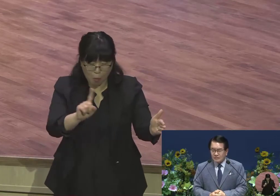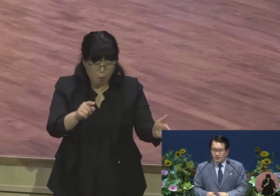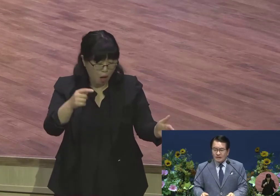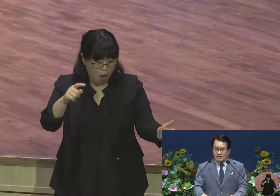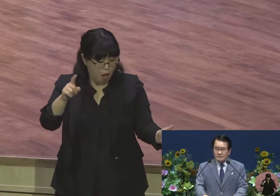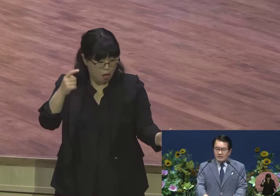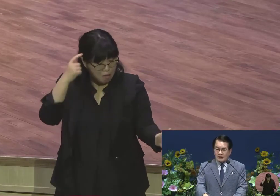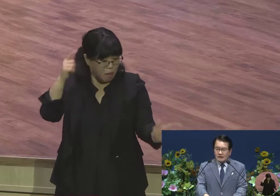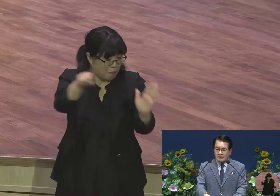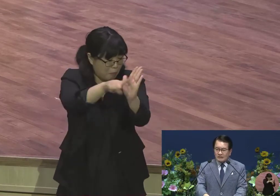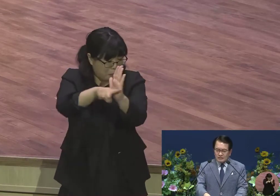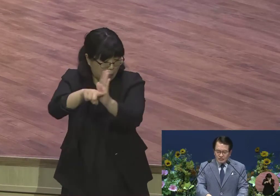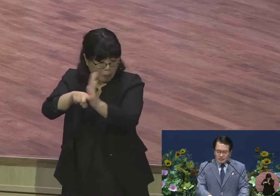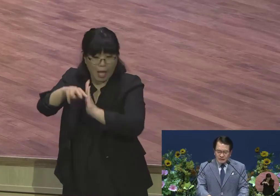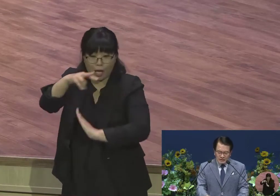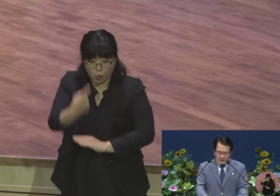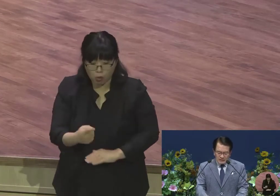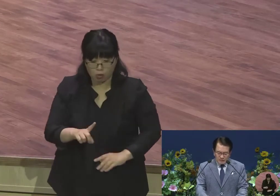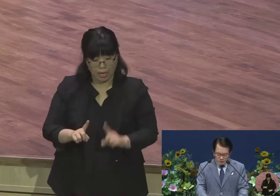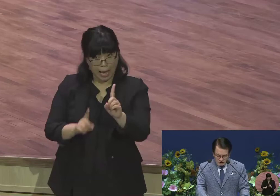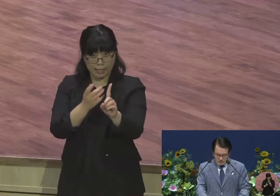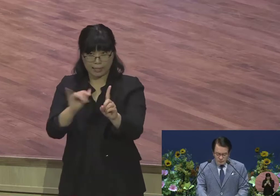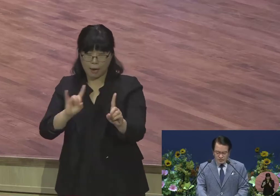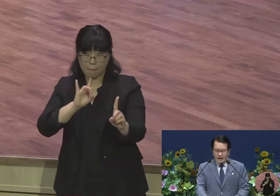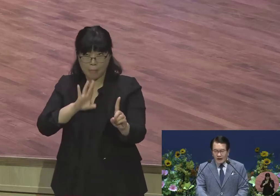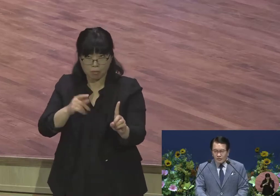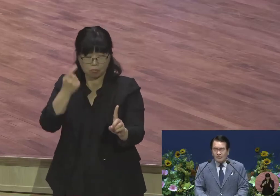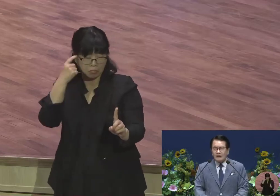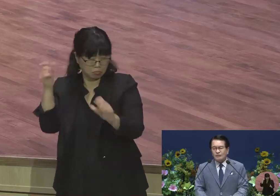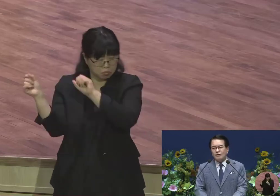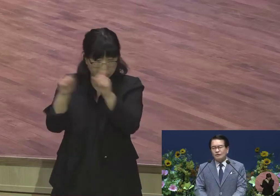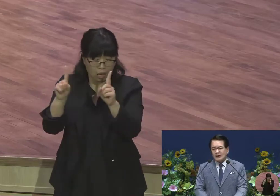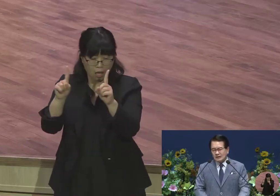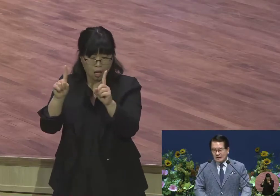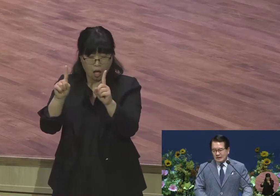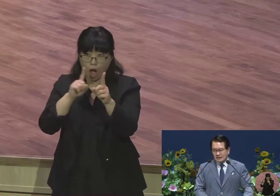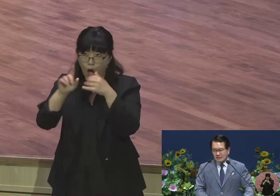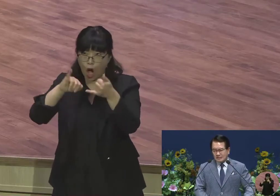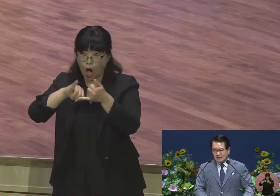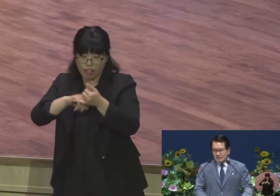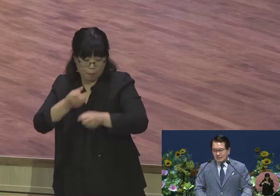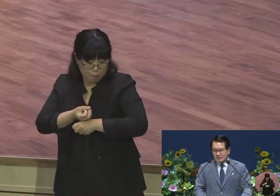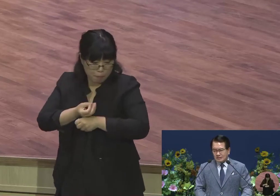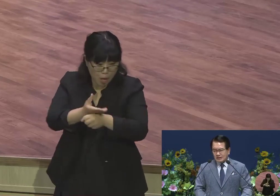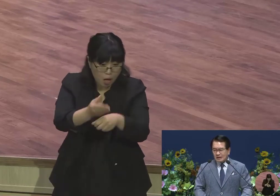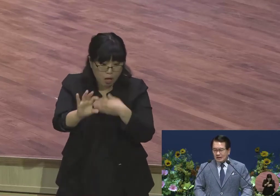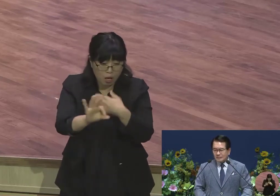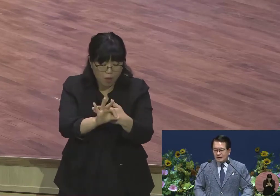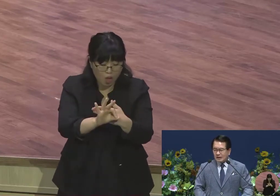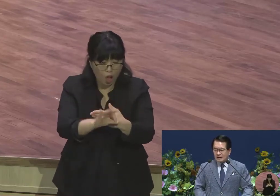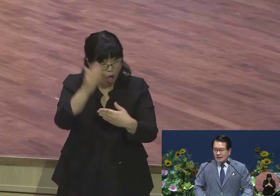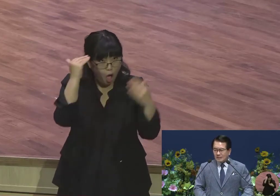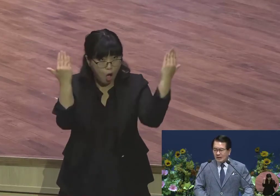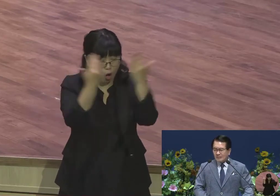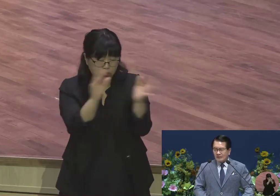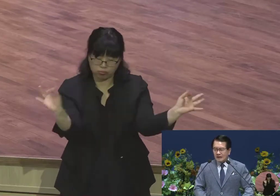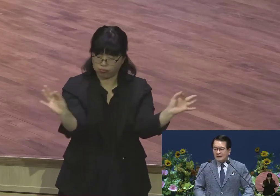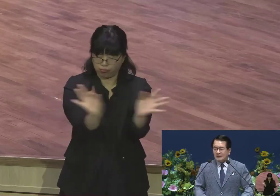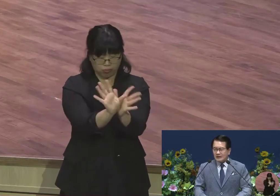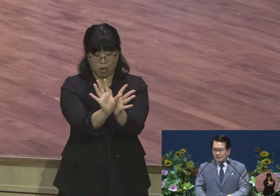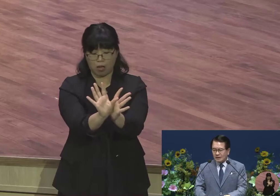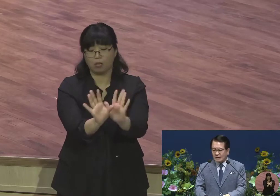인문주의 않습니다 인문주의 성문주 대도 나중에 고생한다니까요 하나님 허락한 게